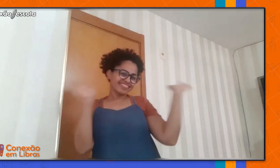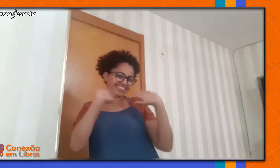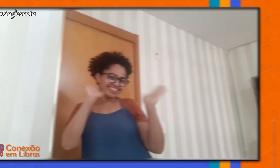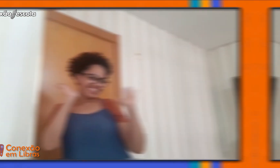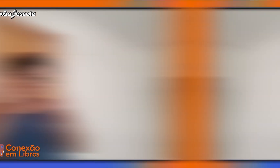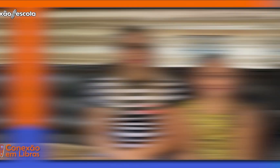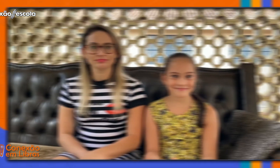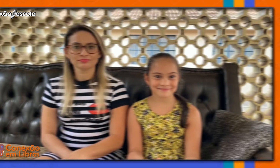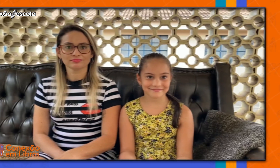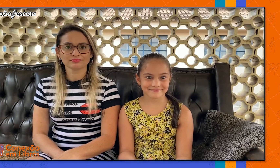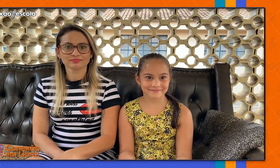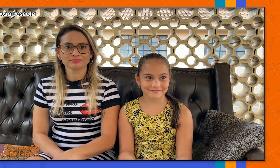boa.